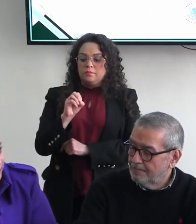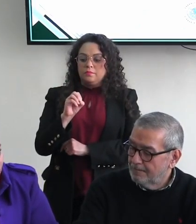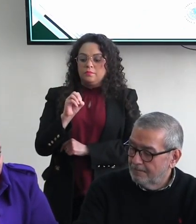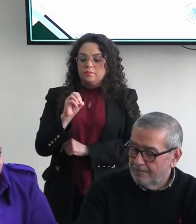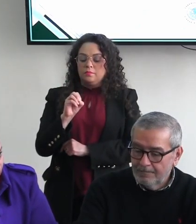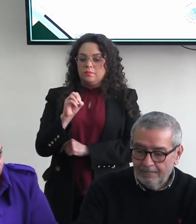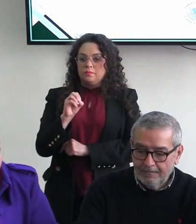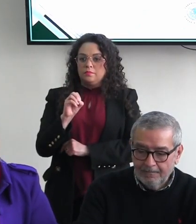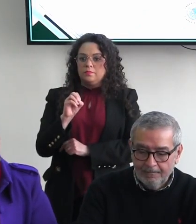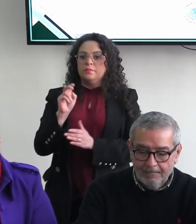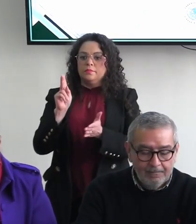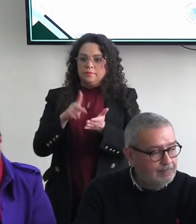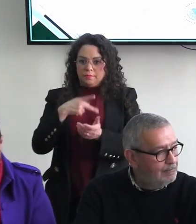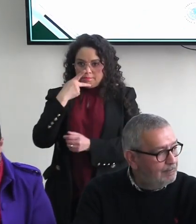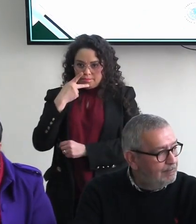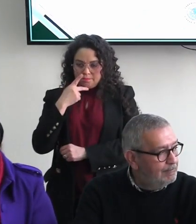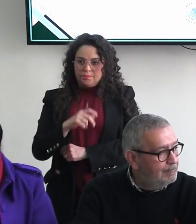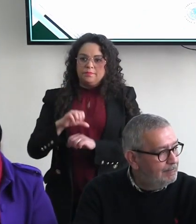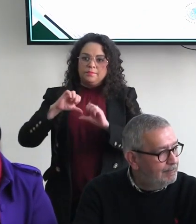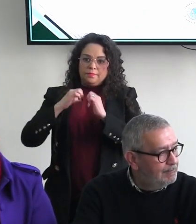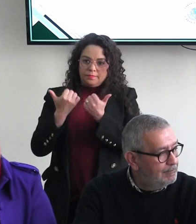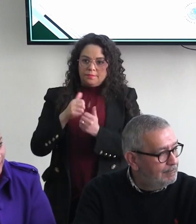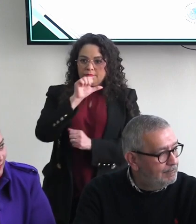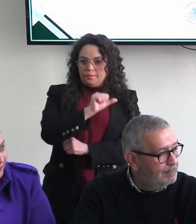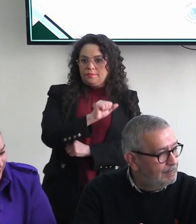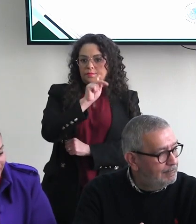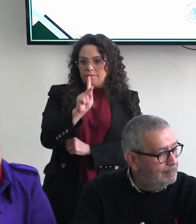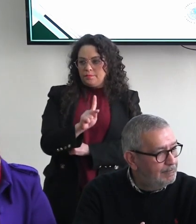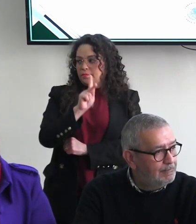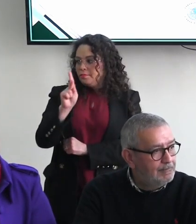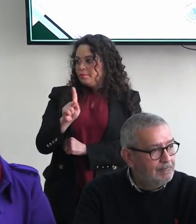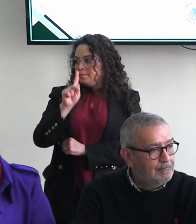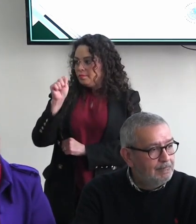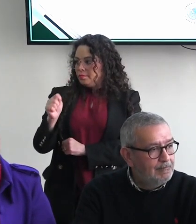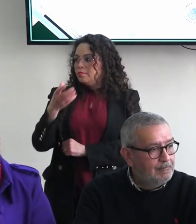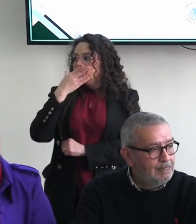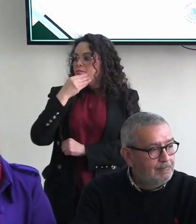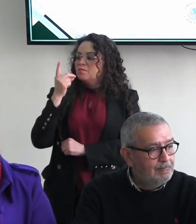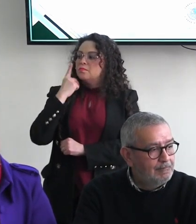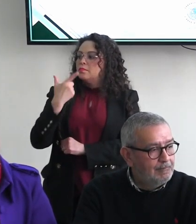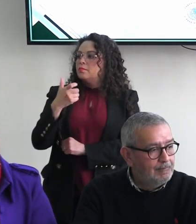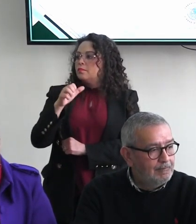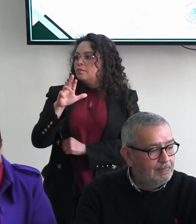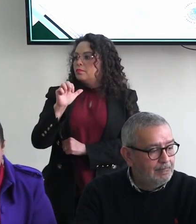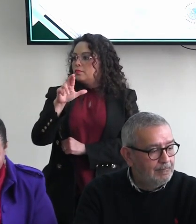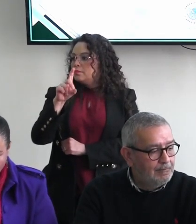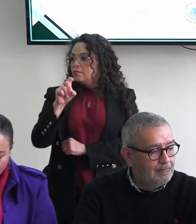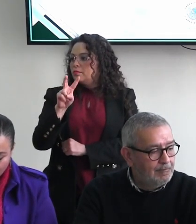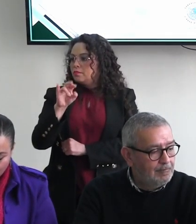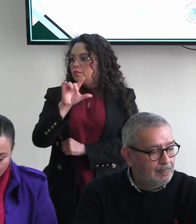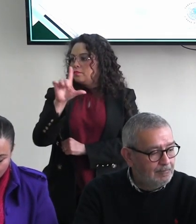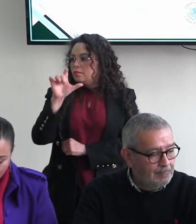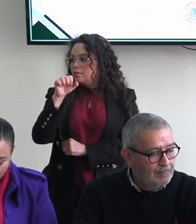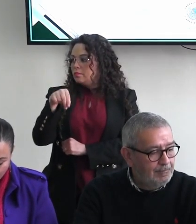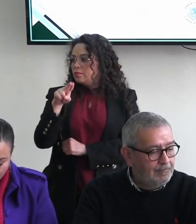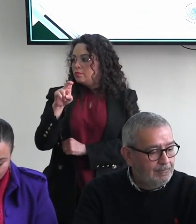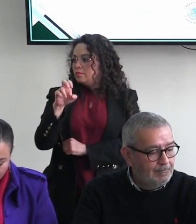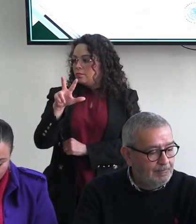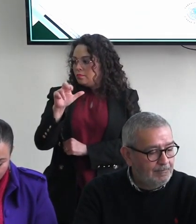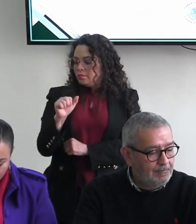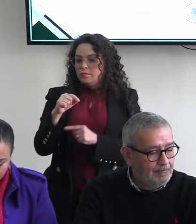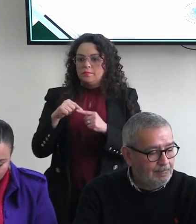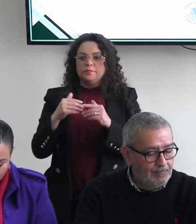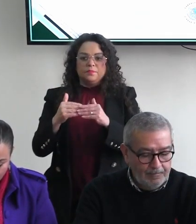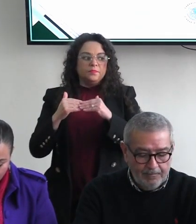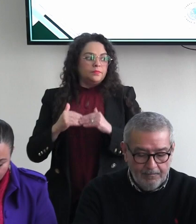por la Asociación Parlamentaria Progresista por la Transformación, el diputado Gerardo Villanueva. Del